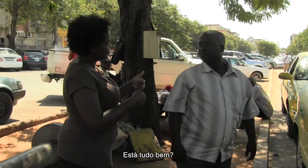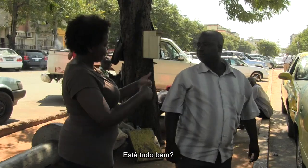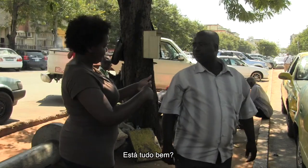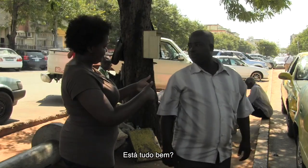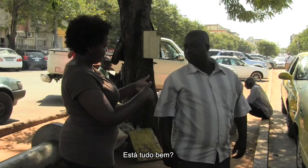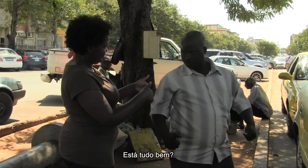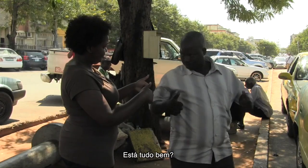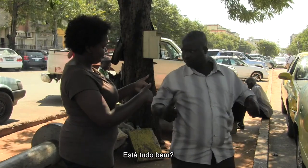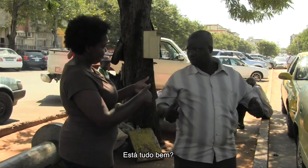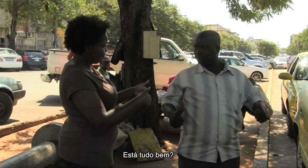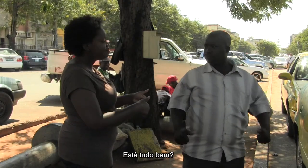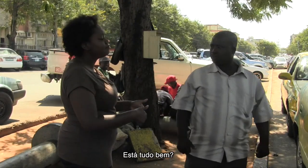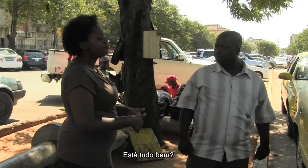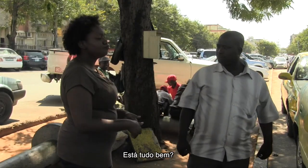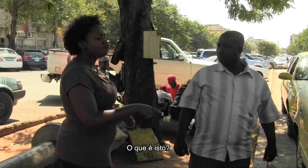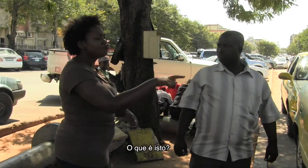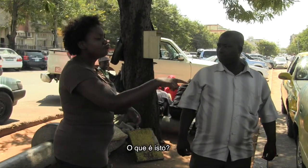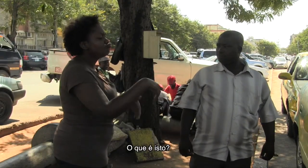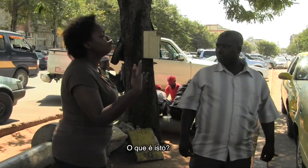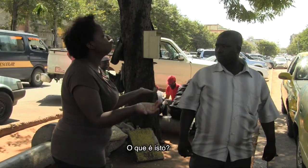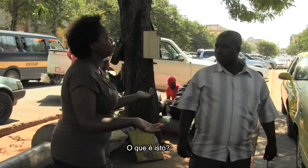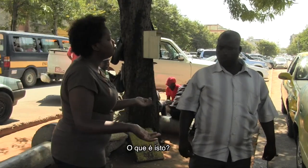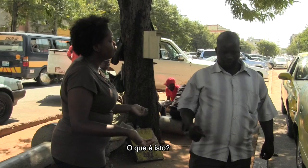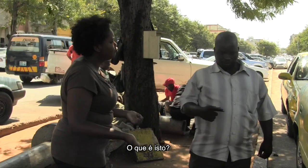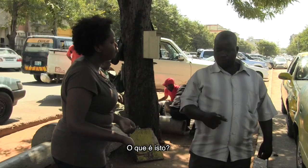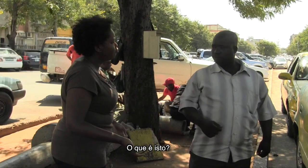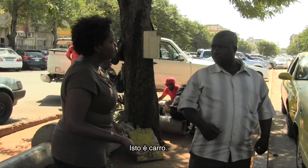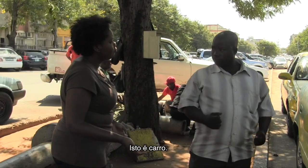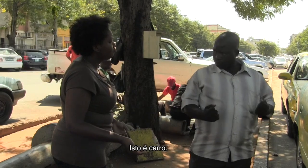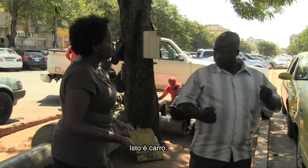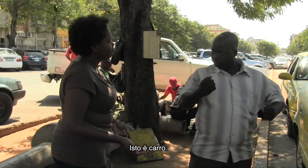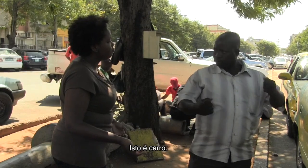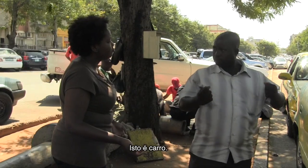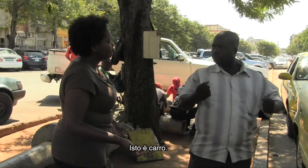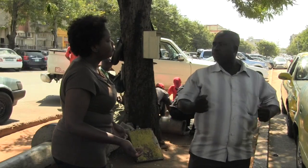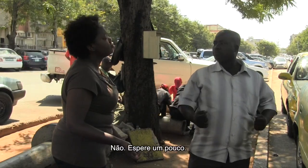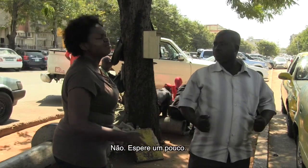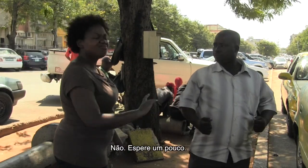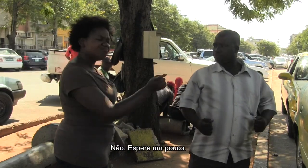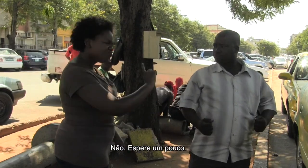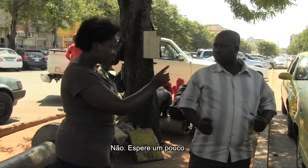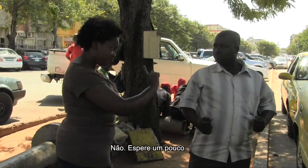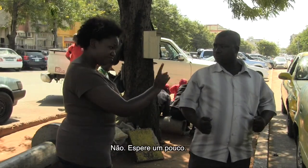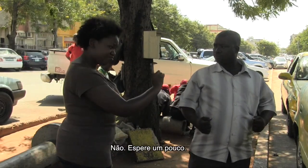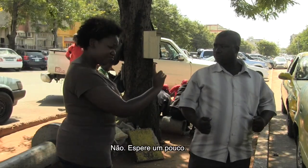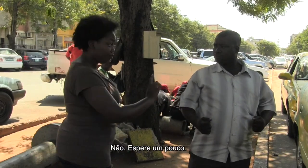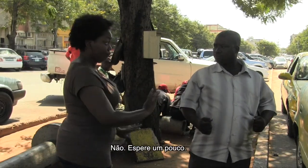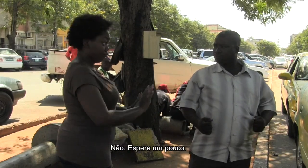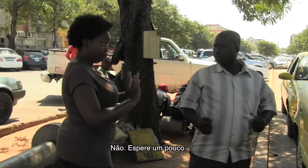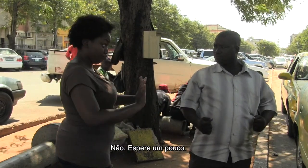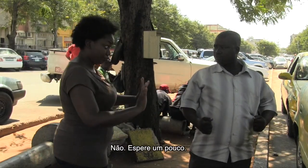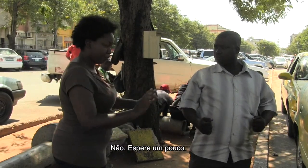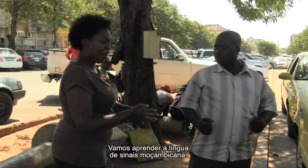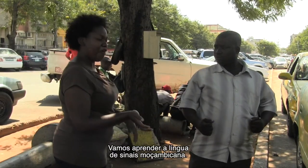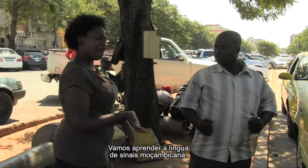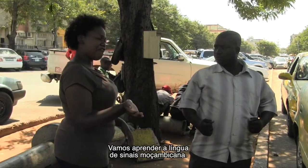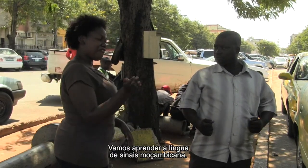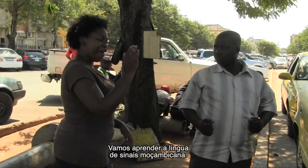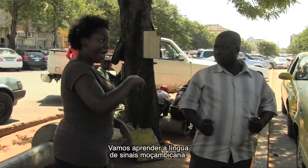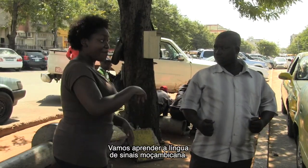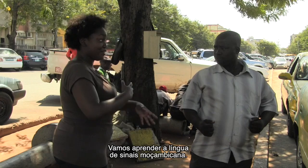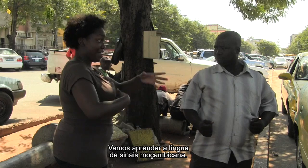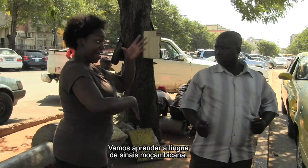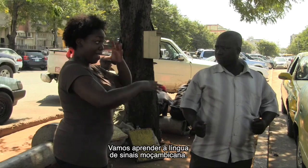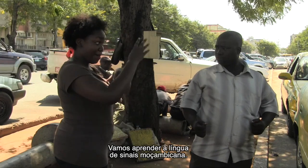Está tudo bem? O que é isto? Isto? Carro! Não! Espera um pouco!